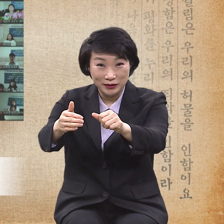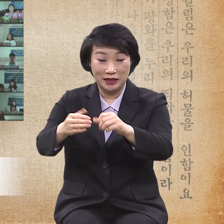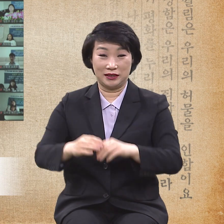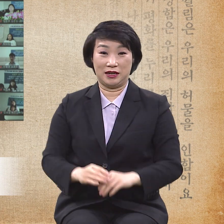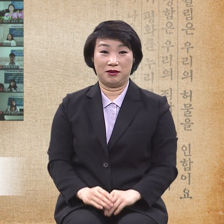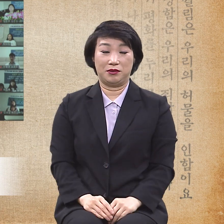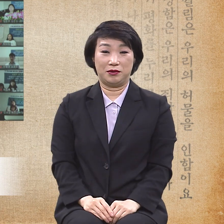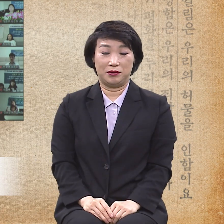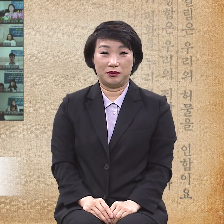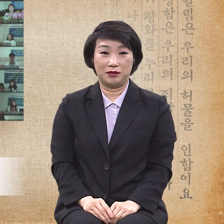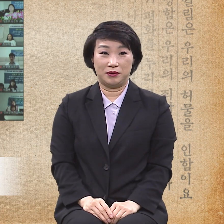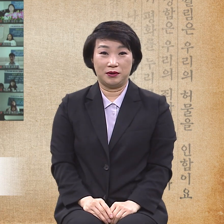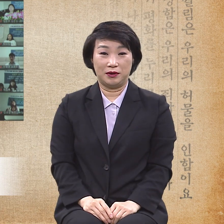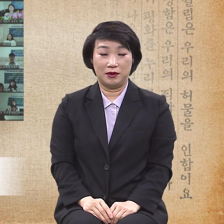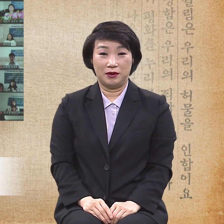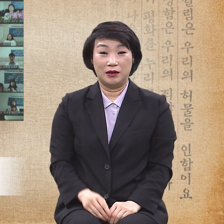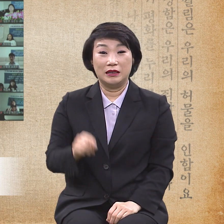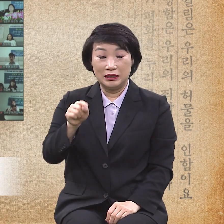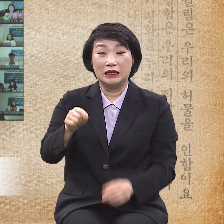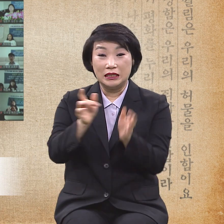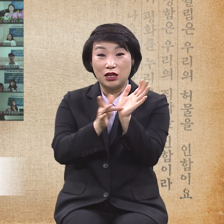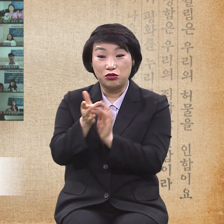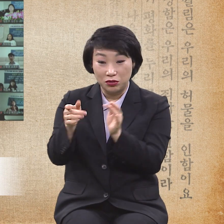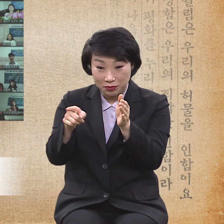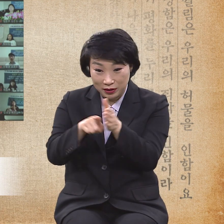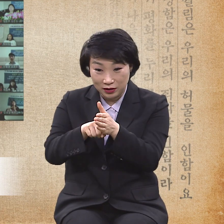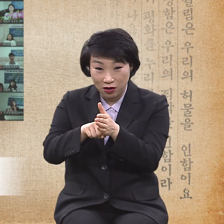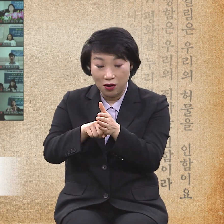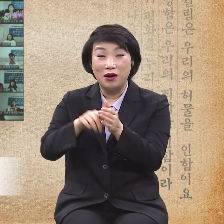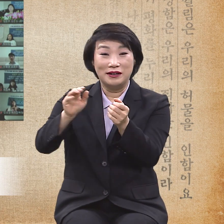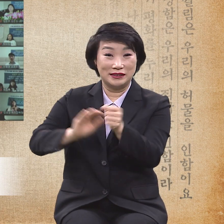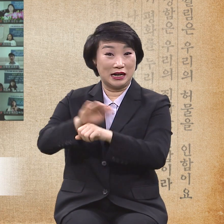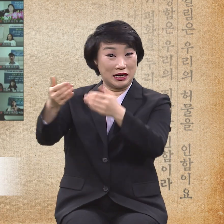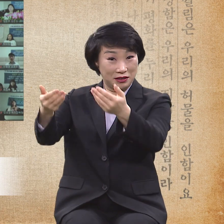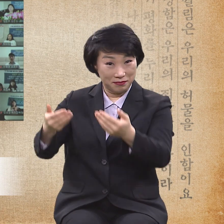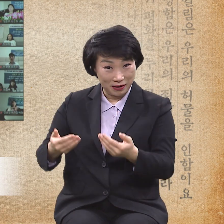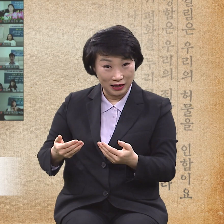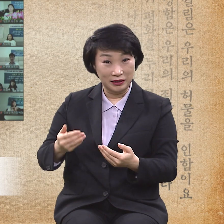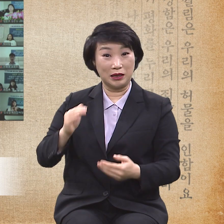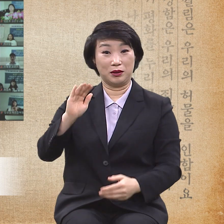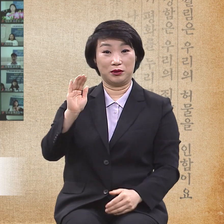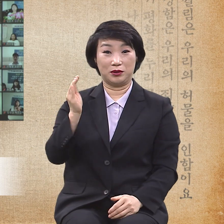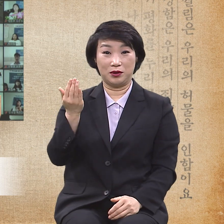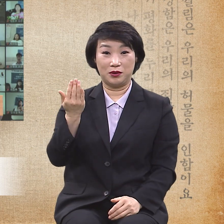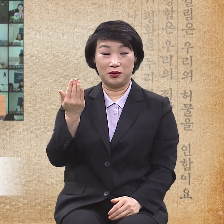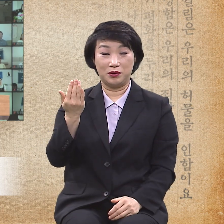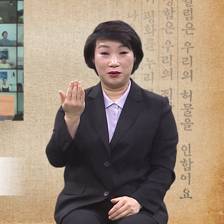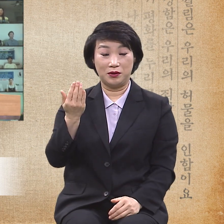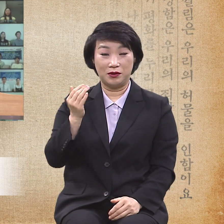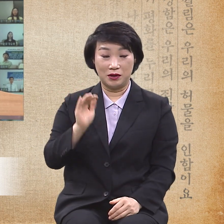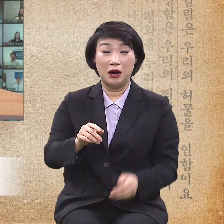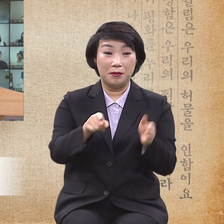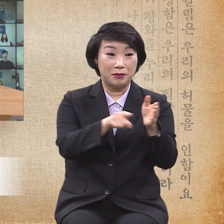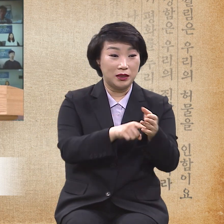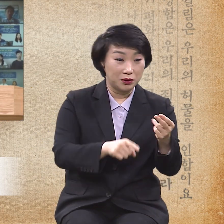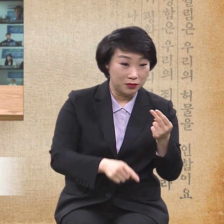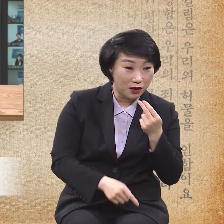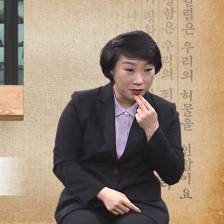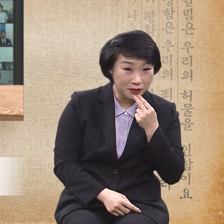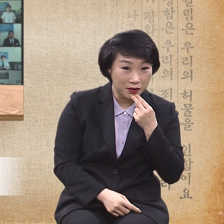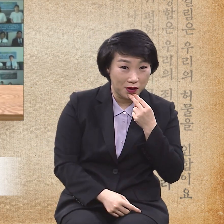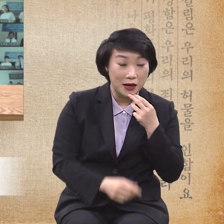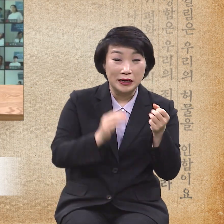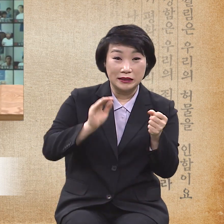주셨다. 이를 믿으면 사랑을 받아들이는 것이요 믿지